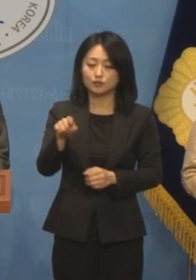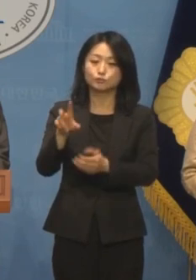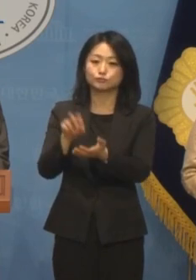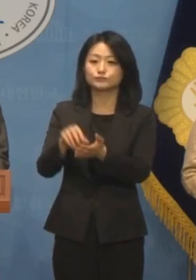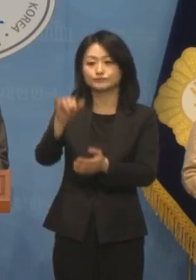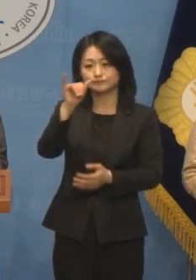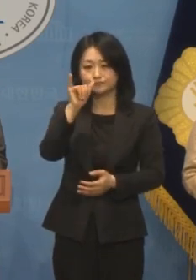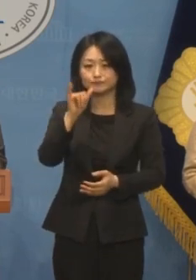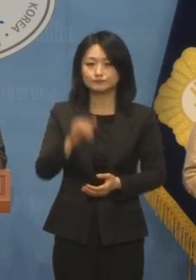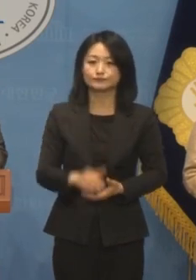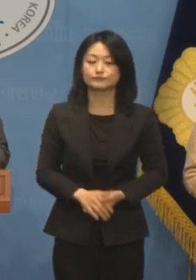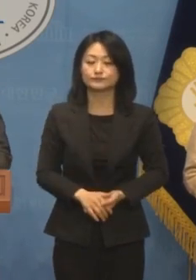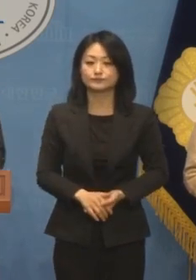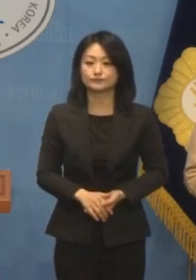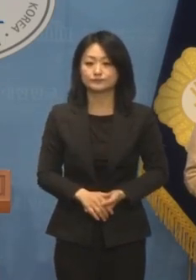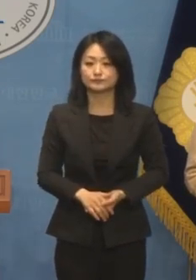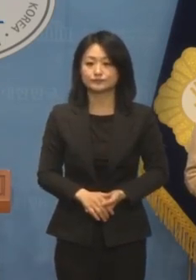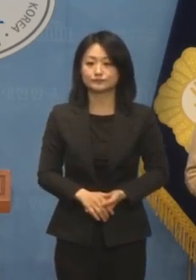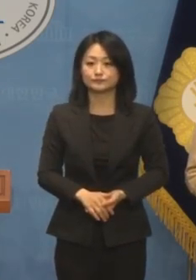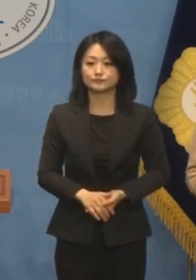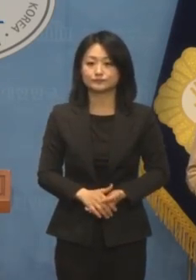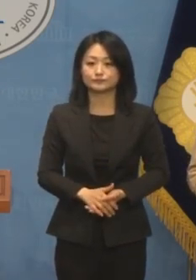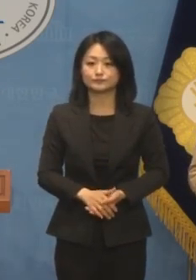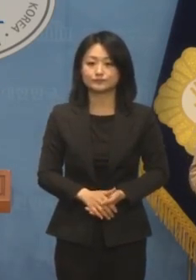할 문제입니다.